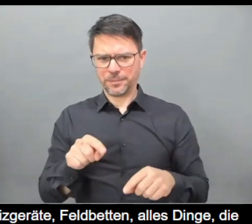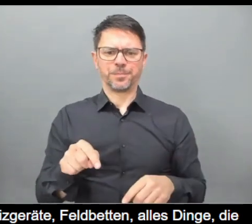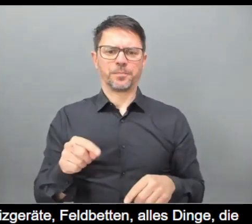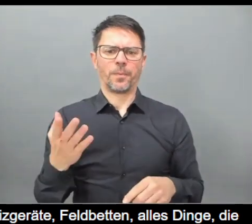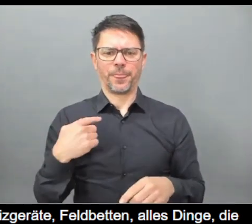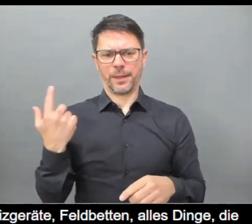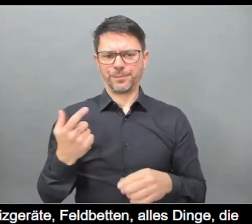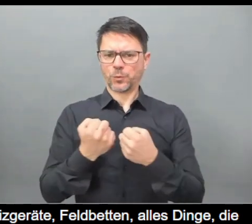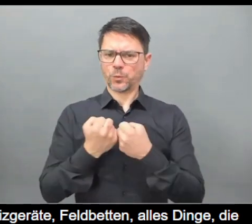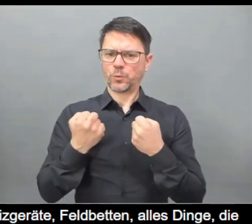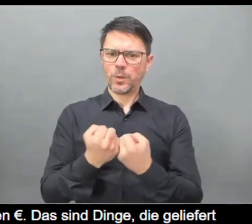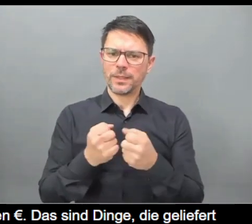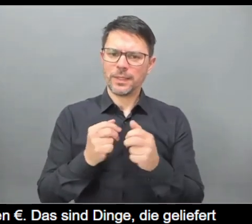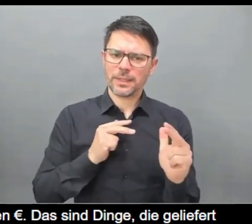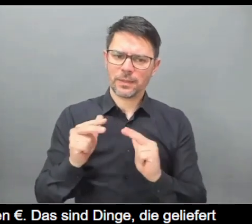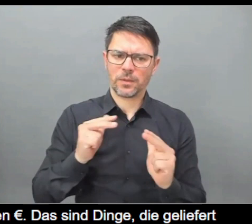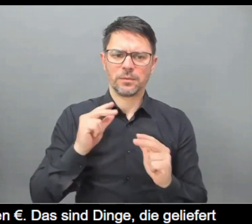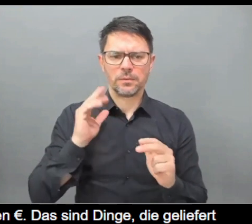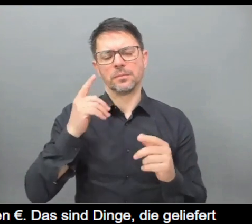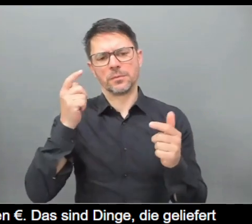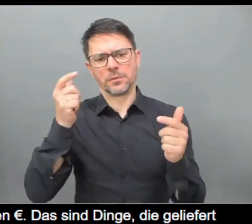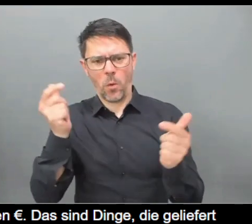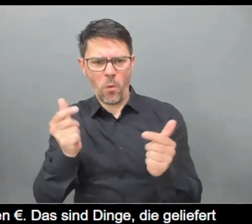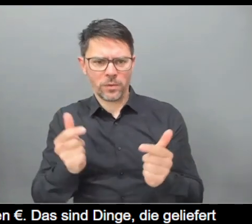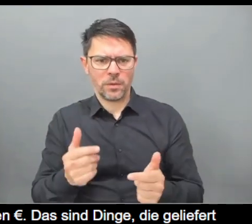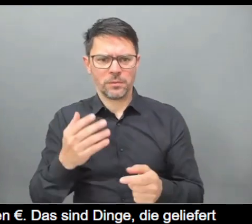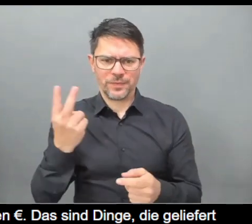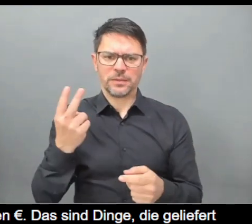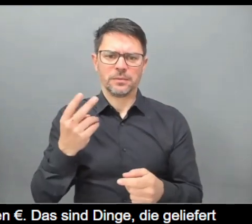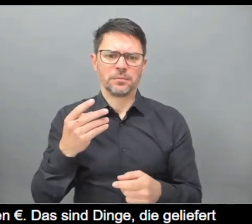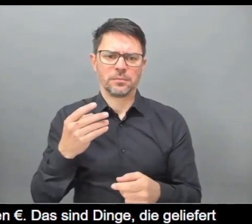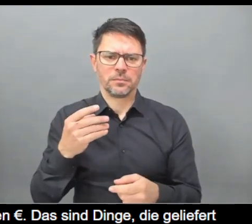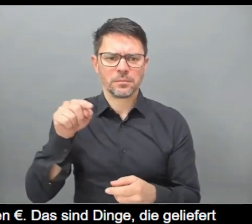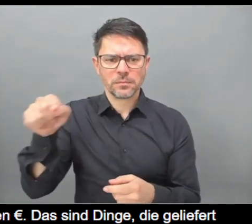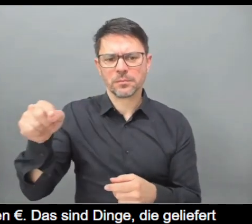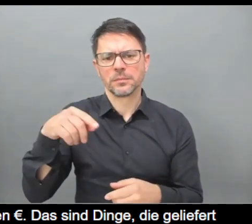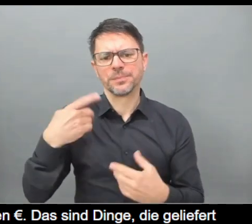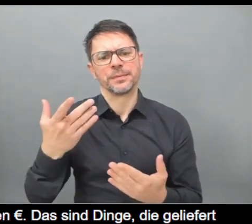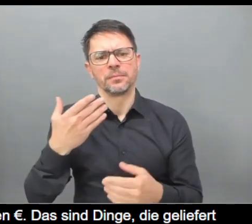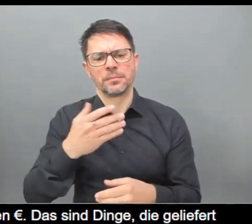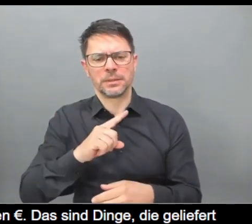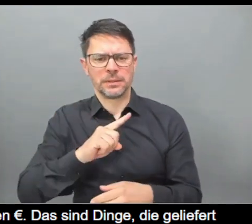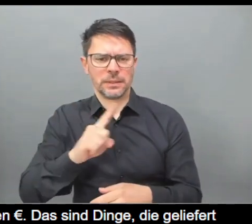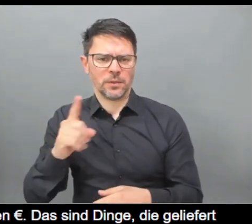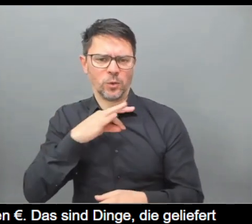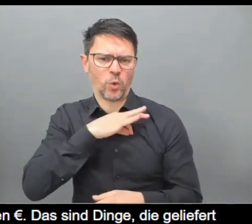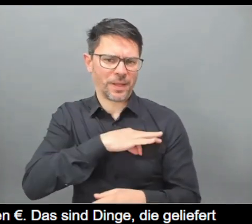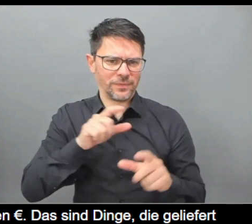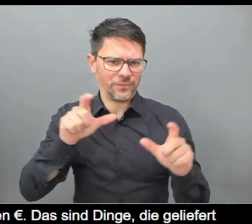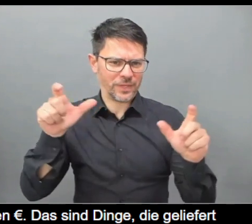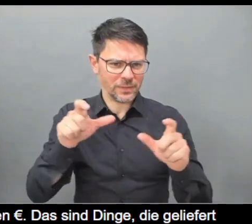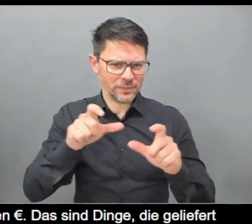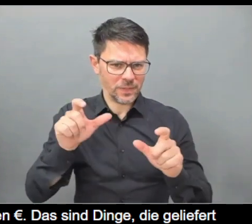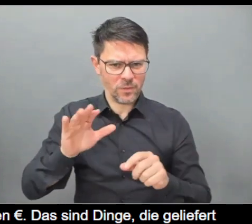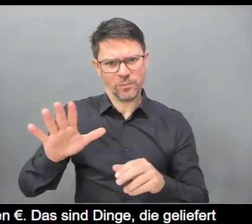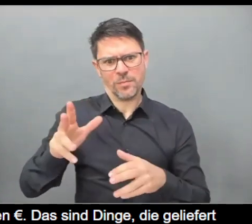Organisationen, die ehrenamtlich tätigen, immer sehr beschäftigt, vor allem wegen der Bürokratie, die damit verbunden ist. Dazu liegt jetzt ein